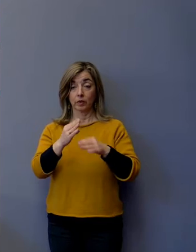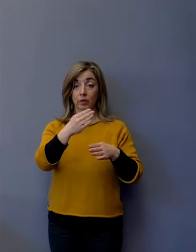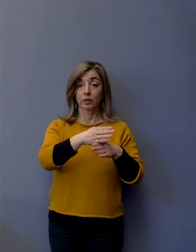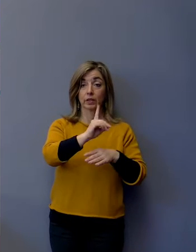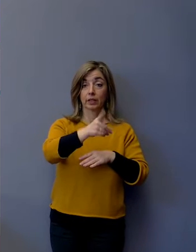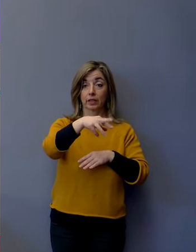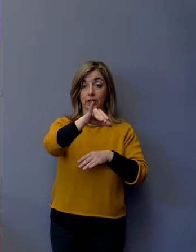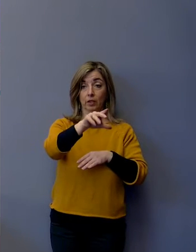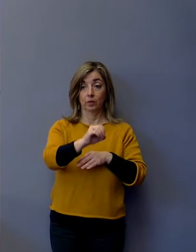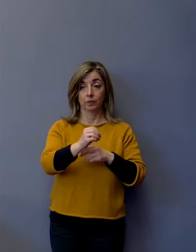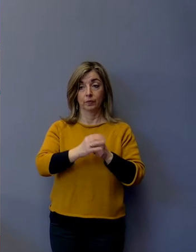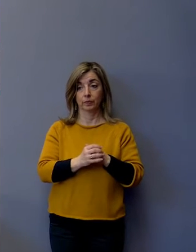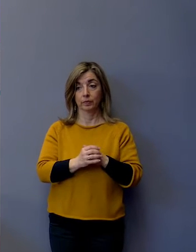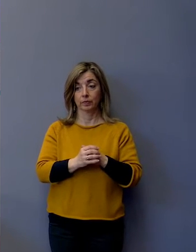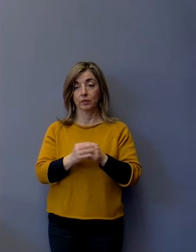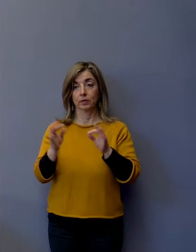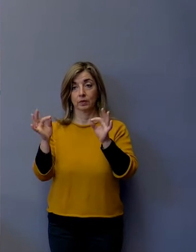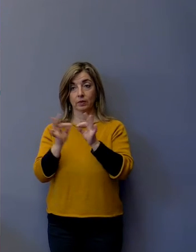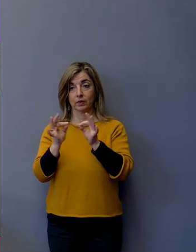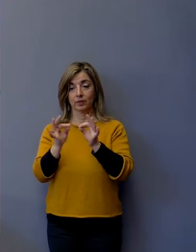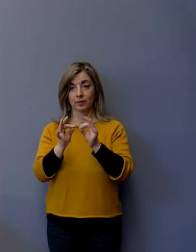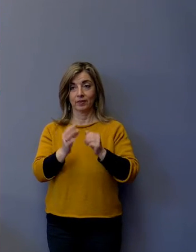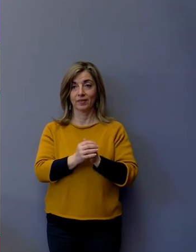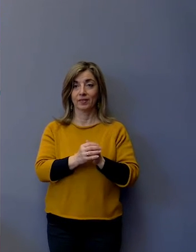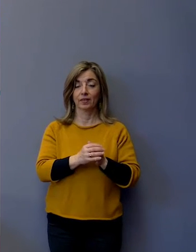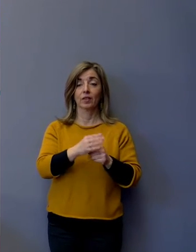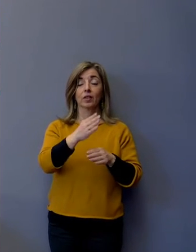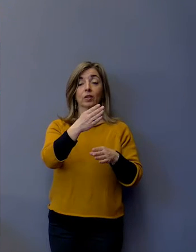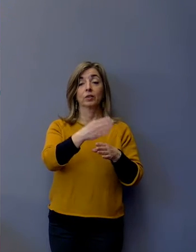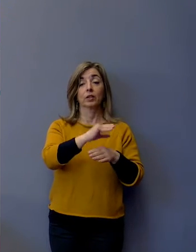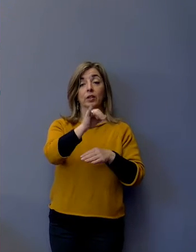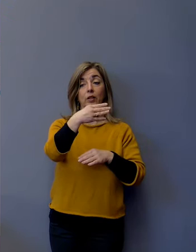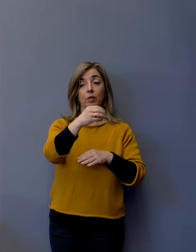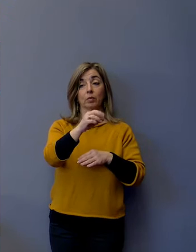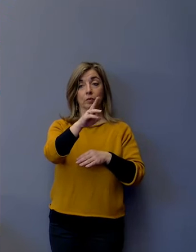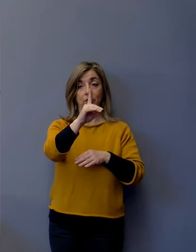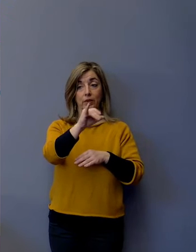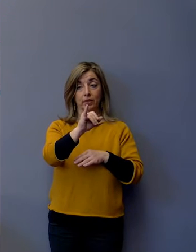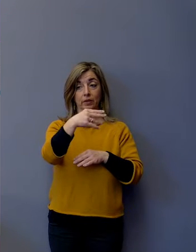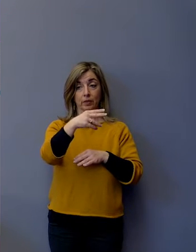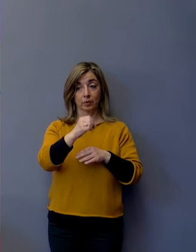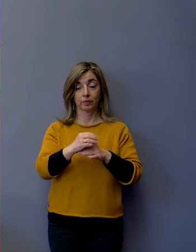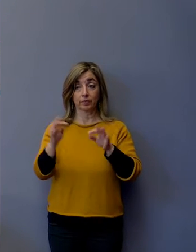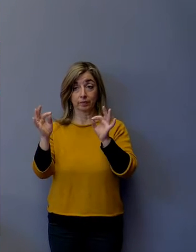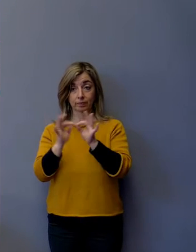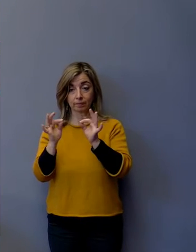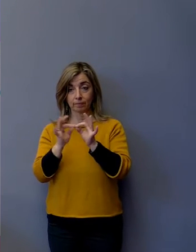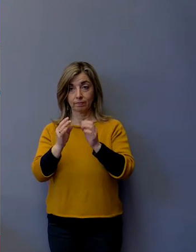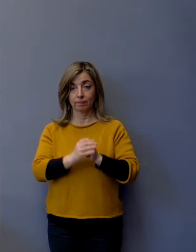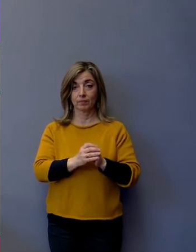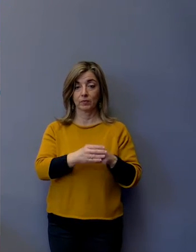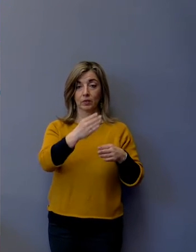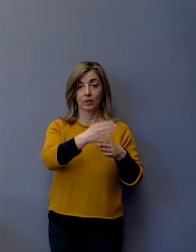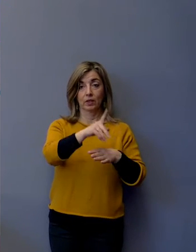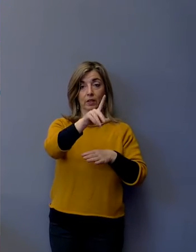grillo paolo consigliere immordino favorevole consigliera